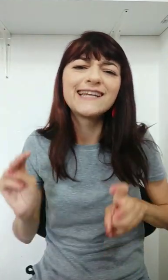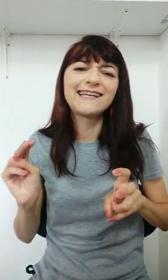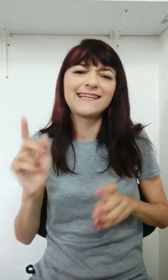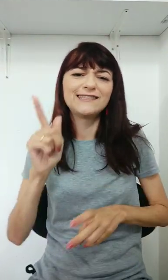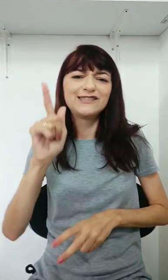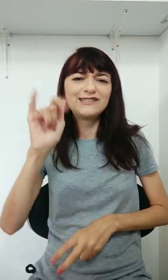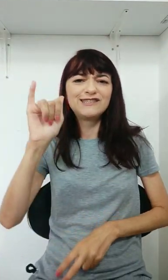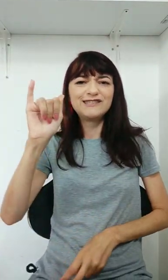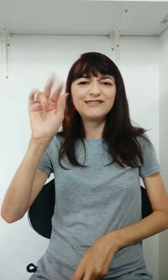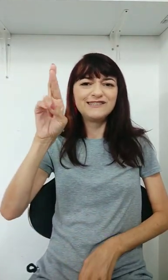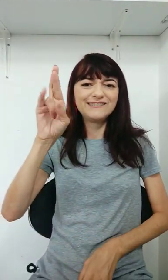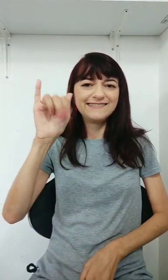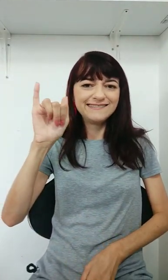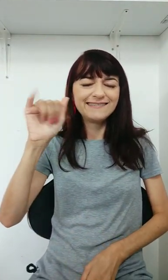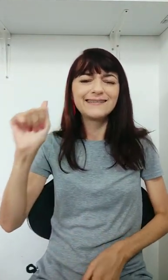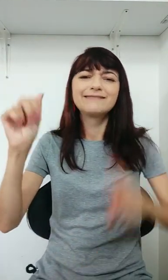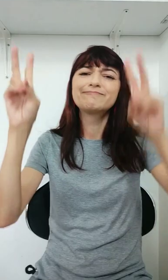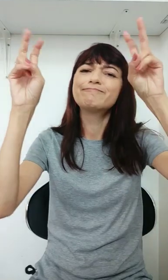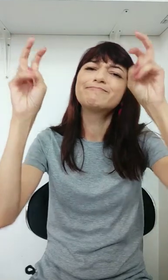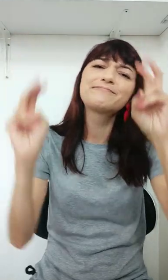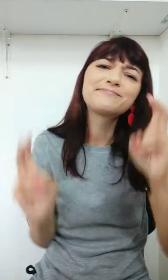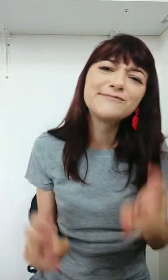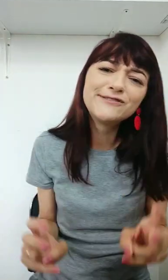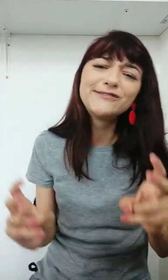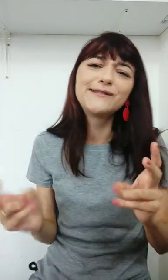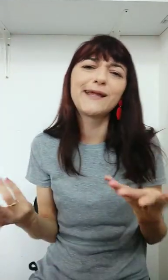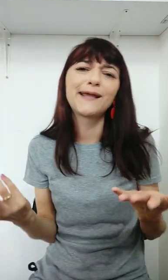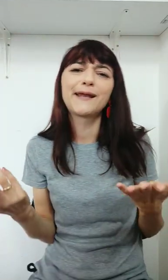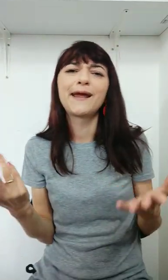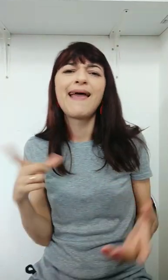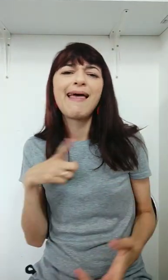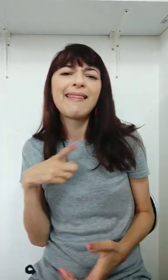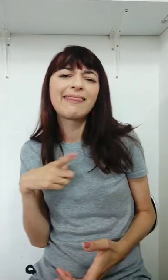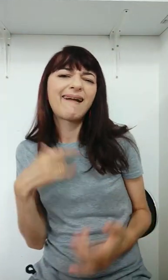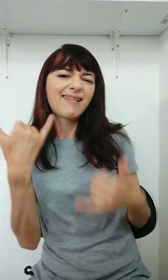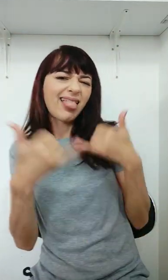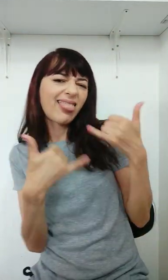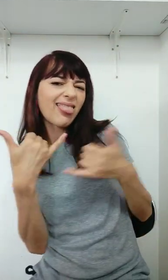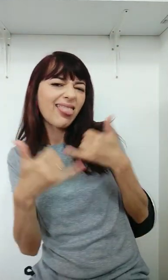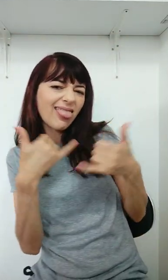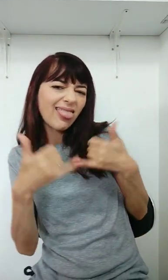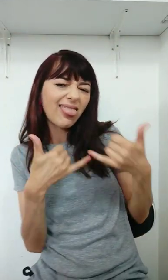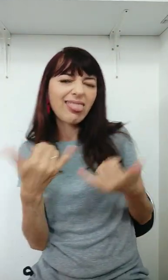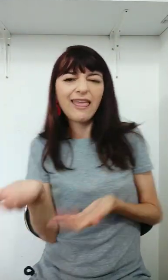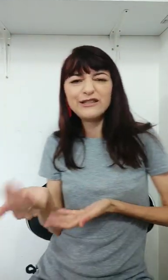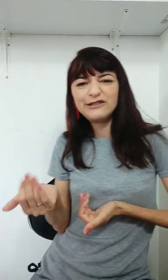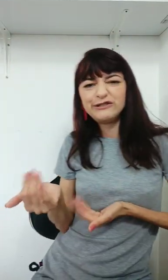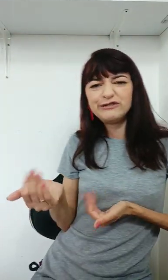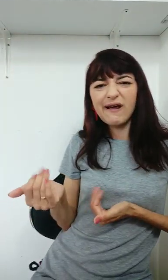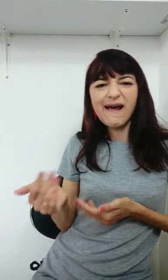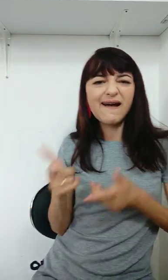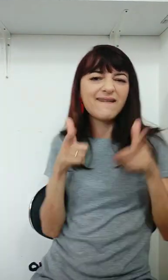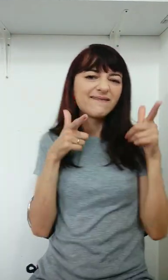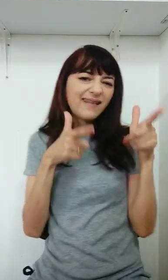de comunicação, né, a gente adicionou diversas gírias na forma de comunicar. Por exemplo, no WhatsApp,